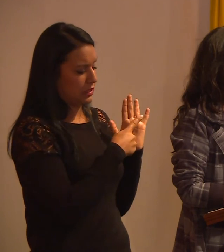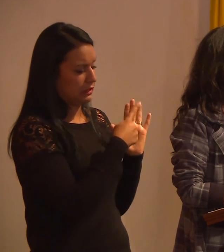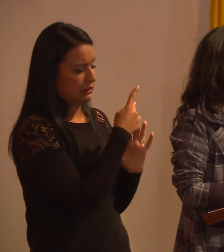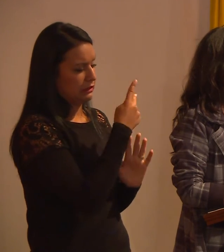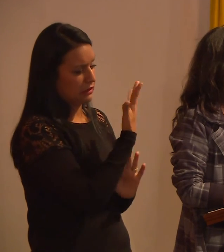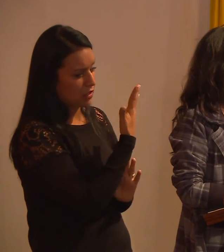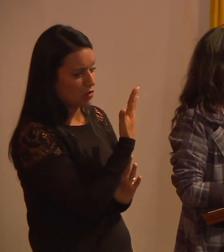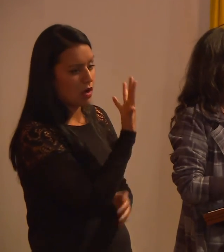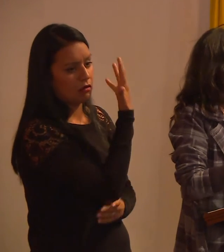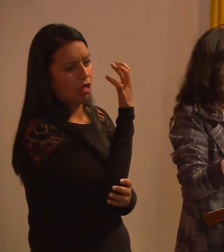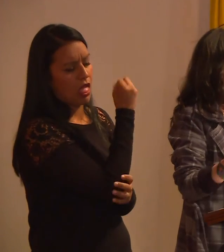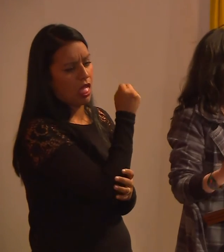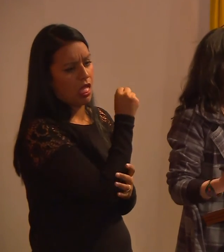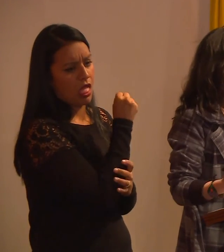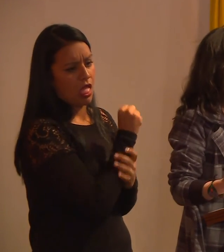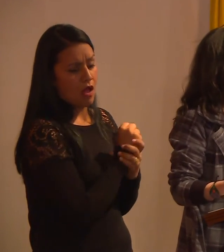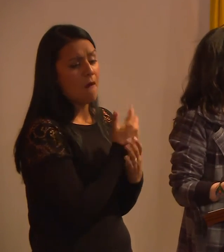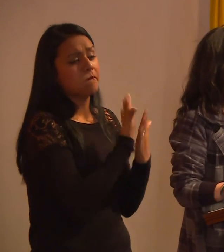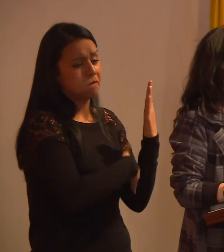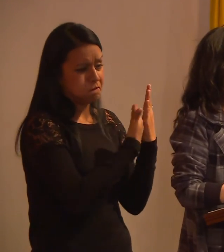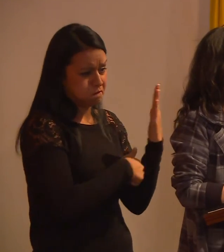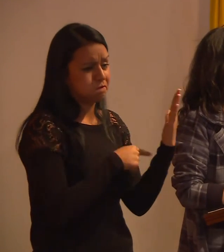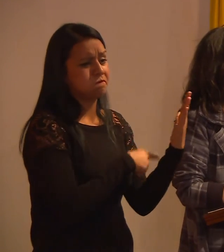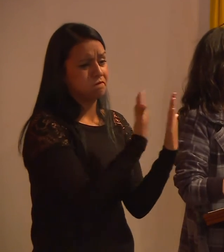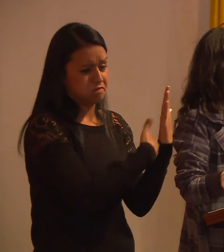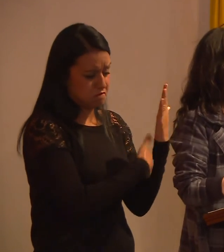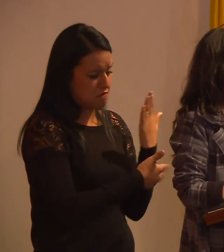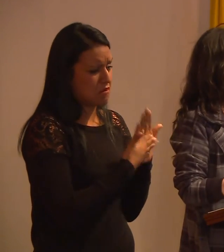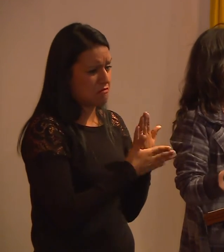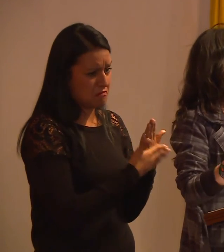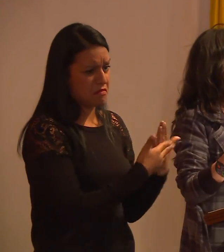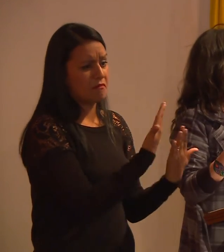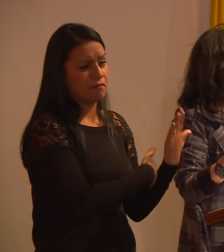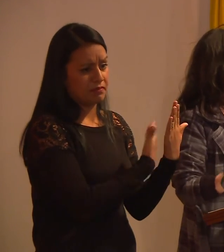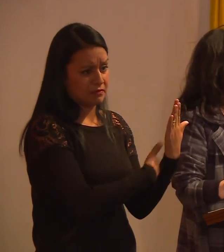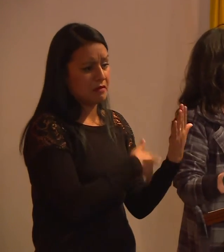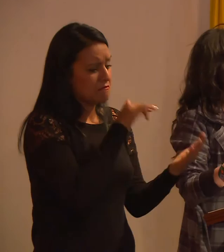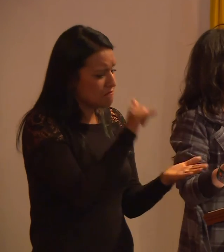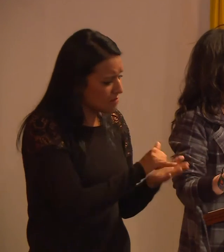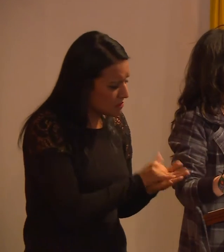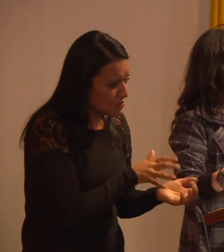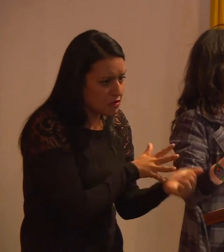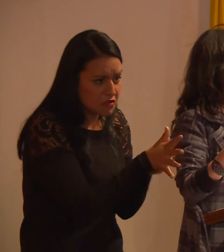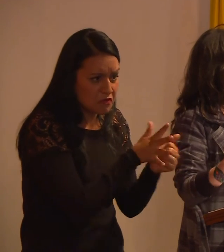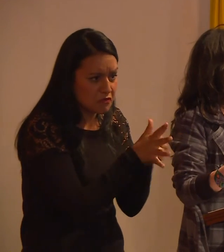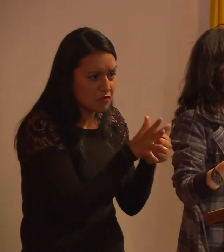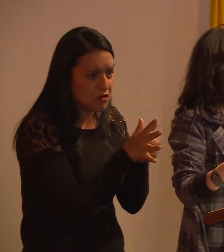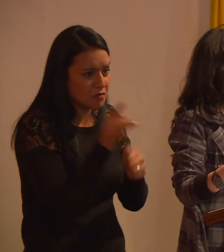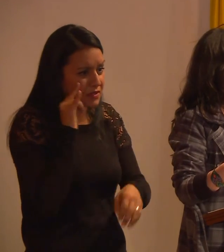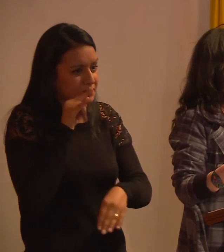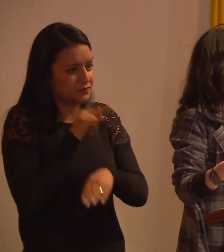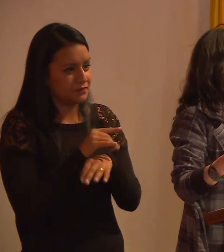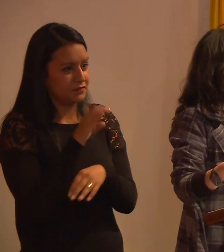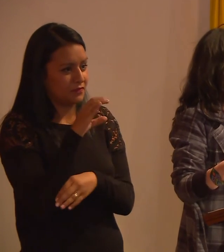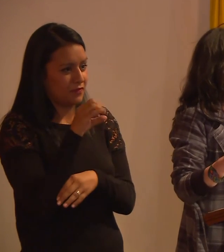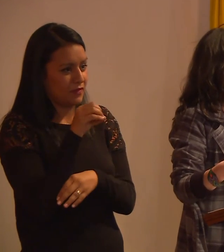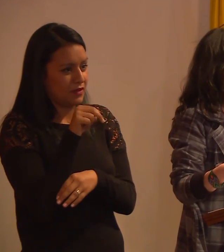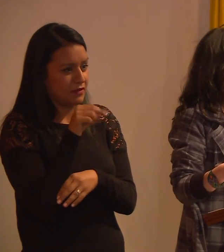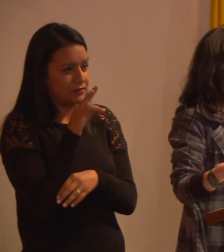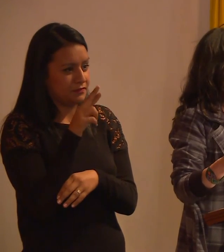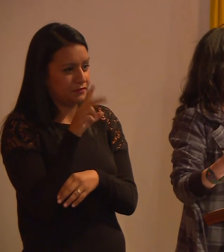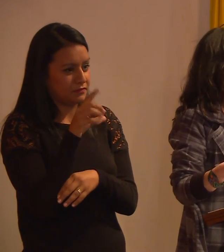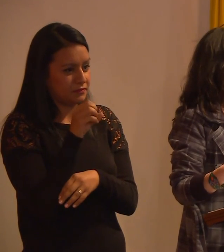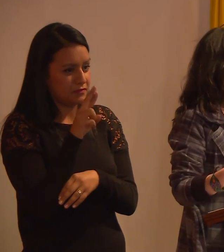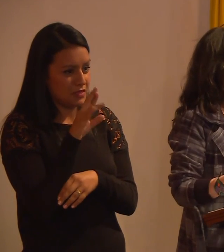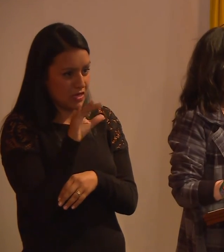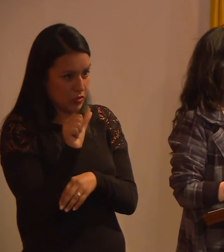2005, y eso lo podemos documentar en varios documentos, incluso los mismos informes de Contraloría desde esa época han mostrado